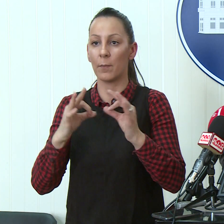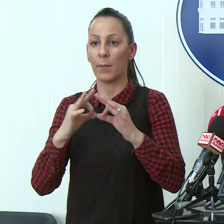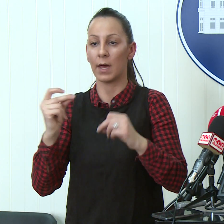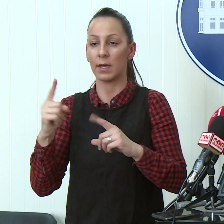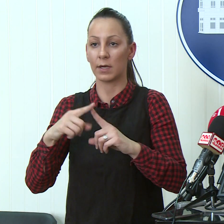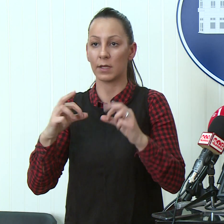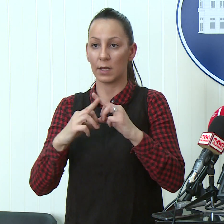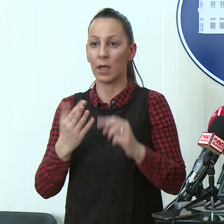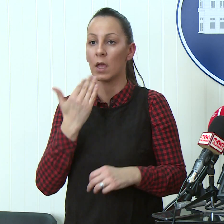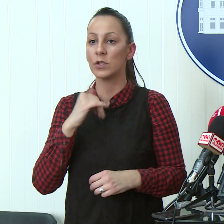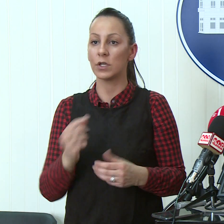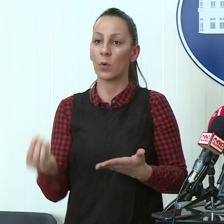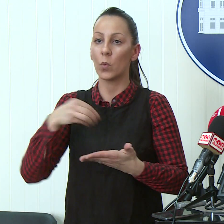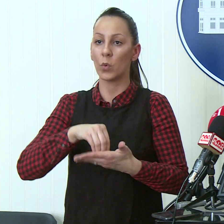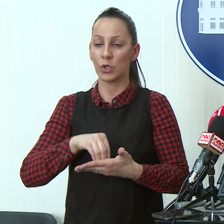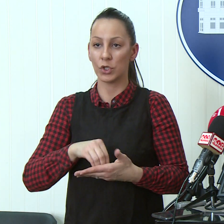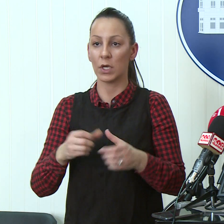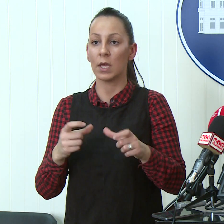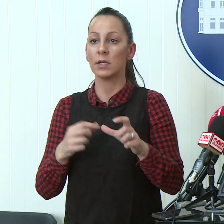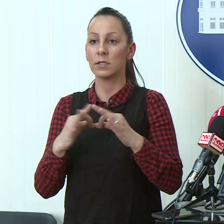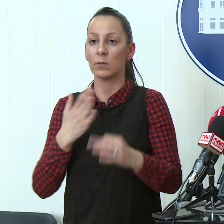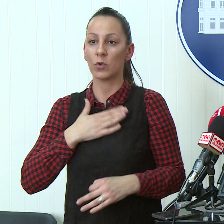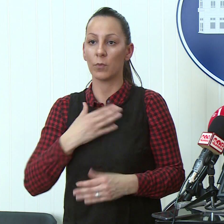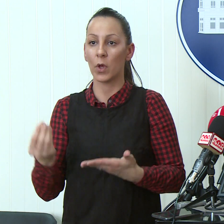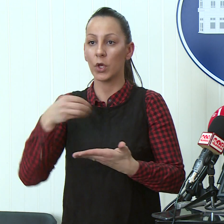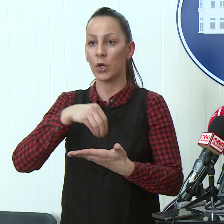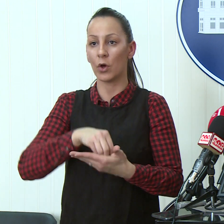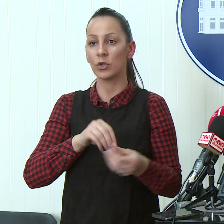zajedno će ući još nekoliko ljudi da ne dozvolimo